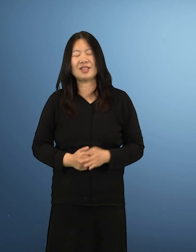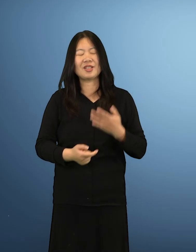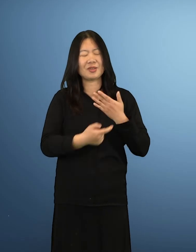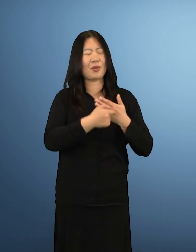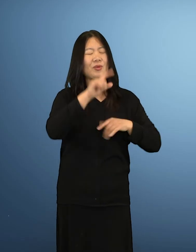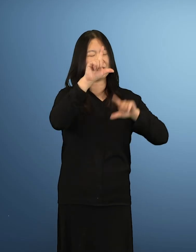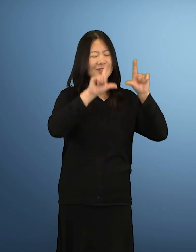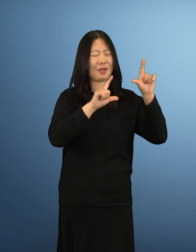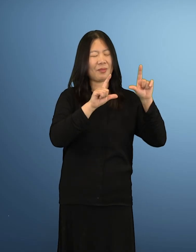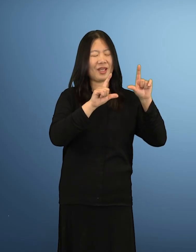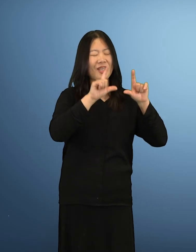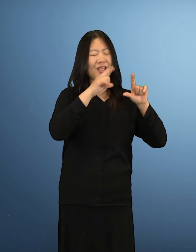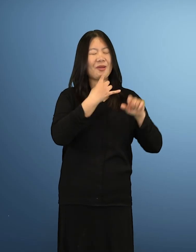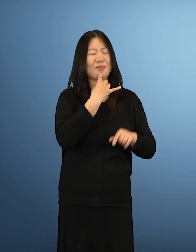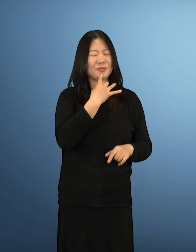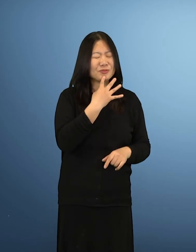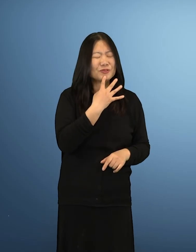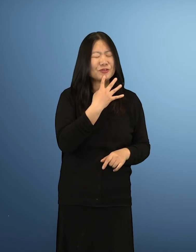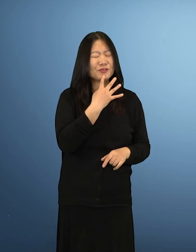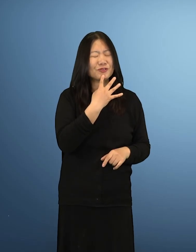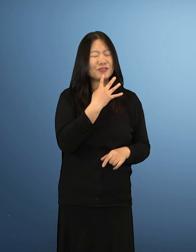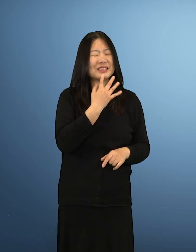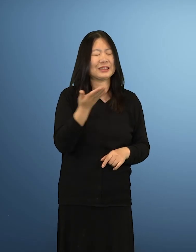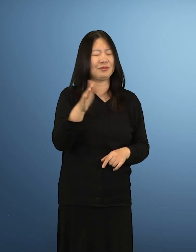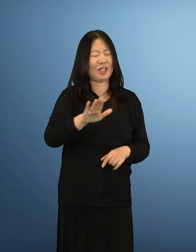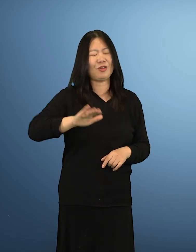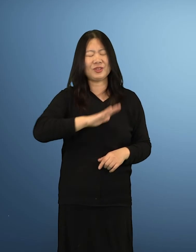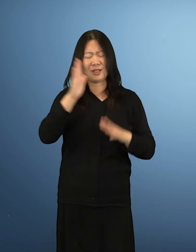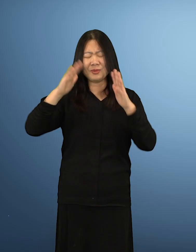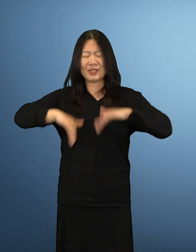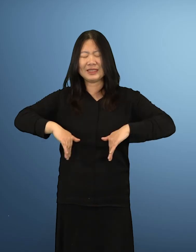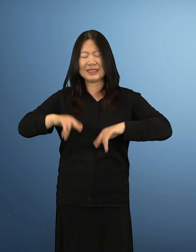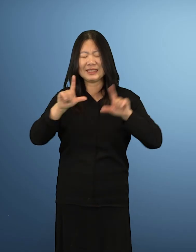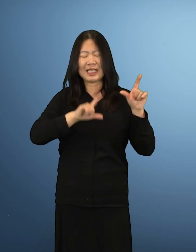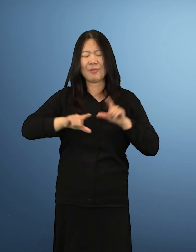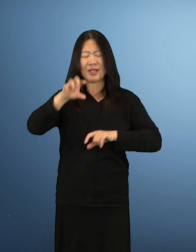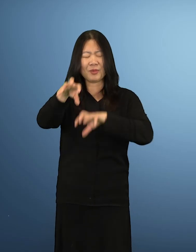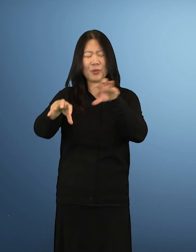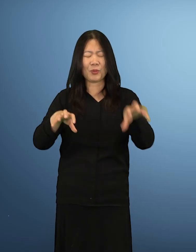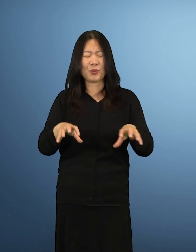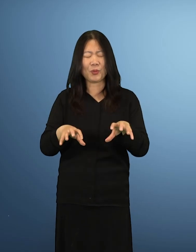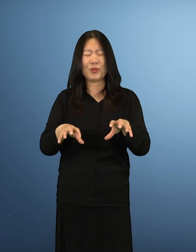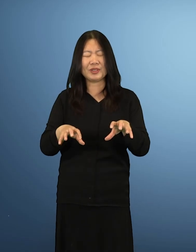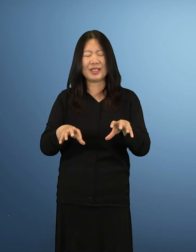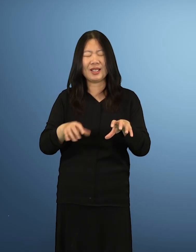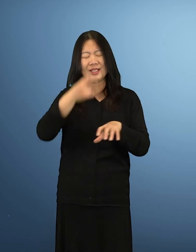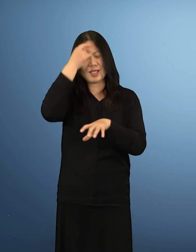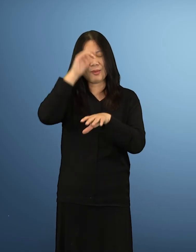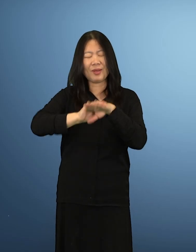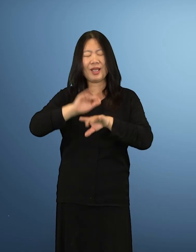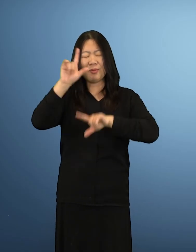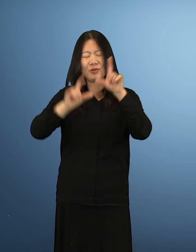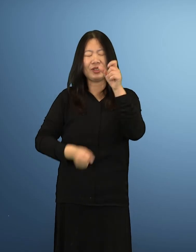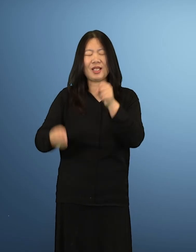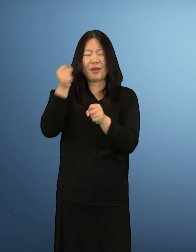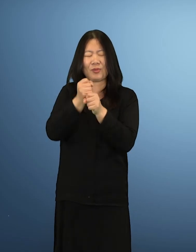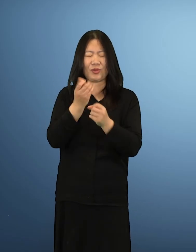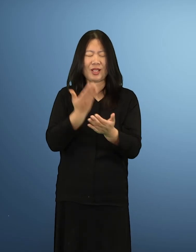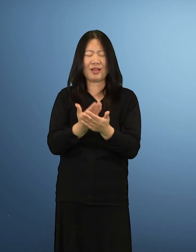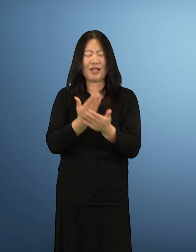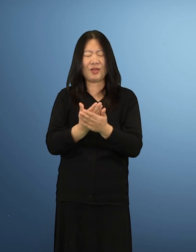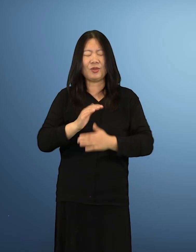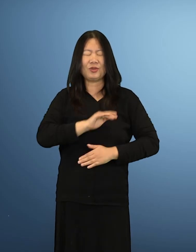형식적인 예배라도 우리의 무너진 삶의 현장에서 복원되게 하시고